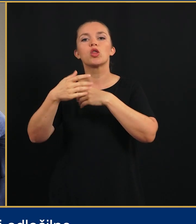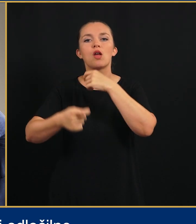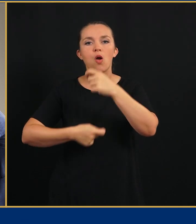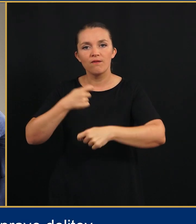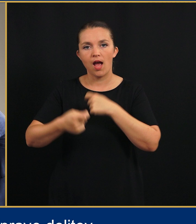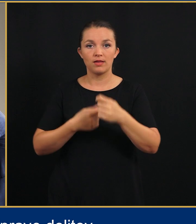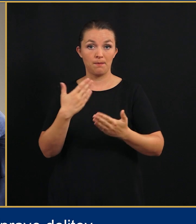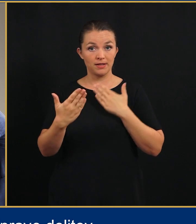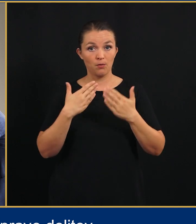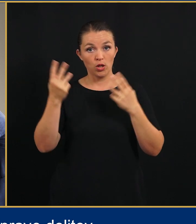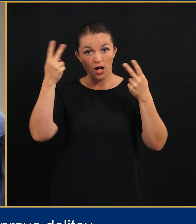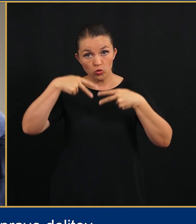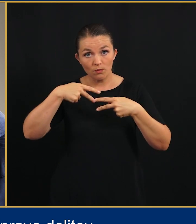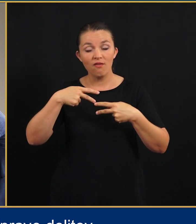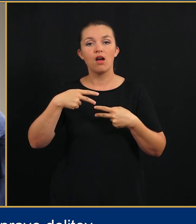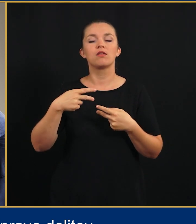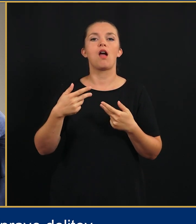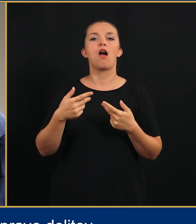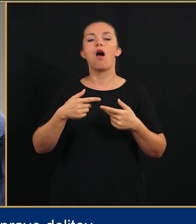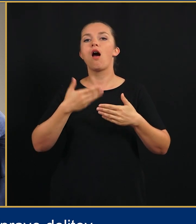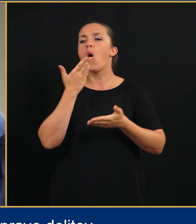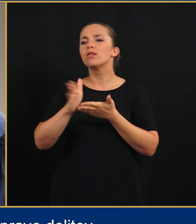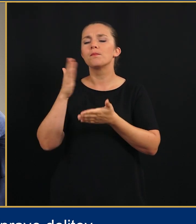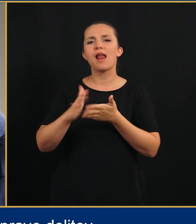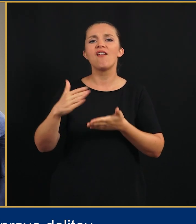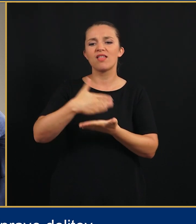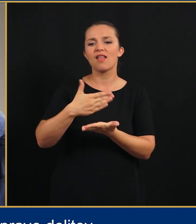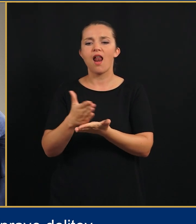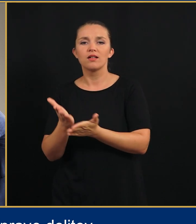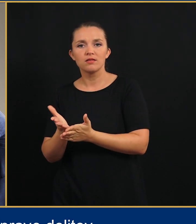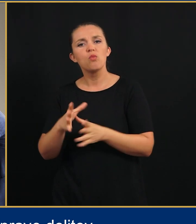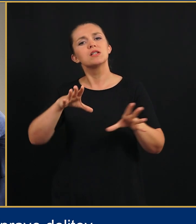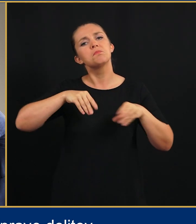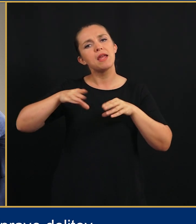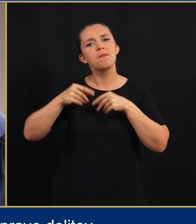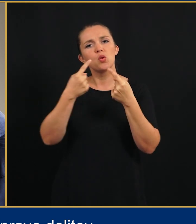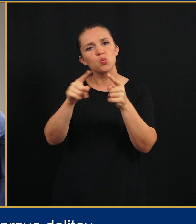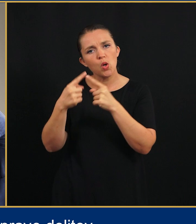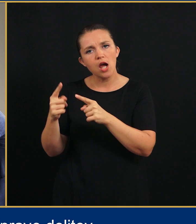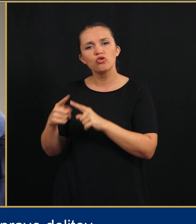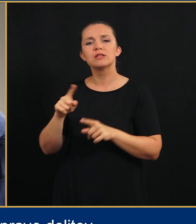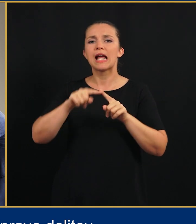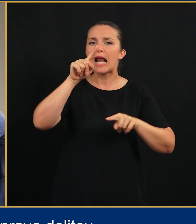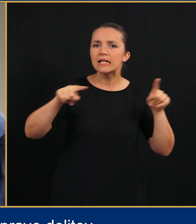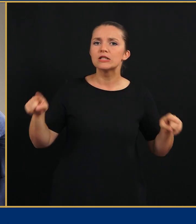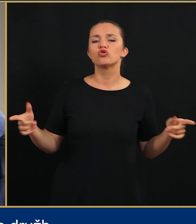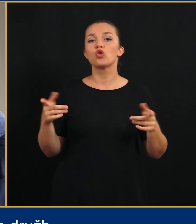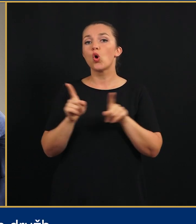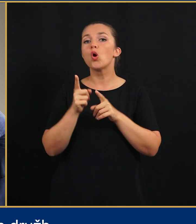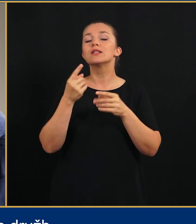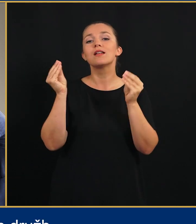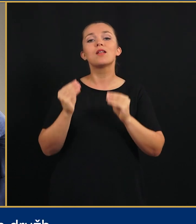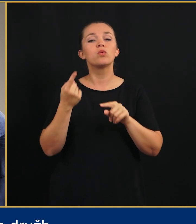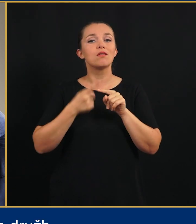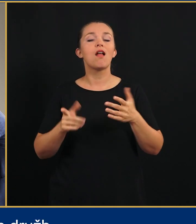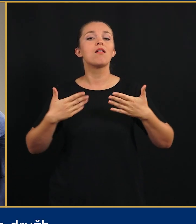sodelovanja, medsebojnega razumevanja, odprave delitev, sprejemanja drugačnosti in raznolikosti kot sestavnega